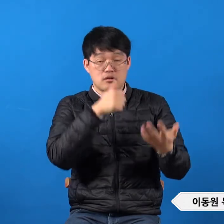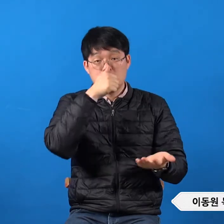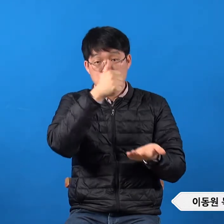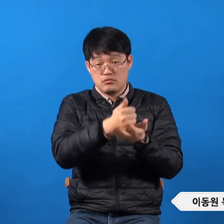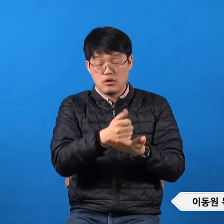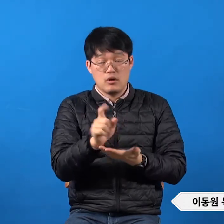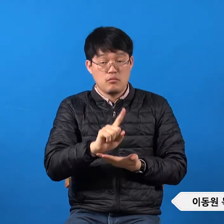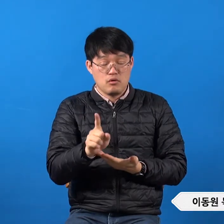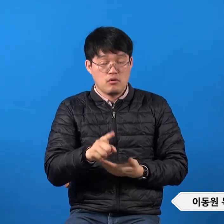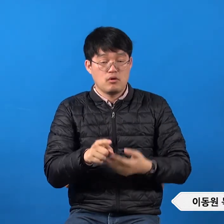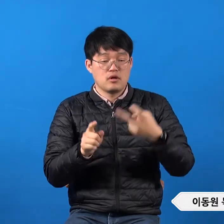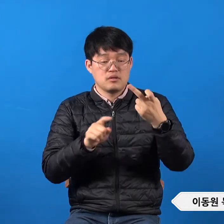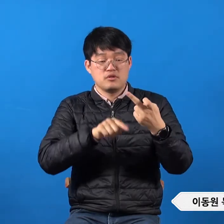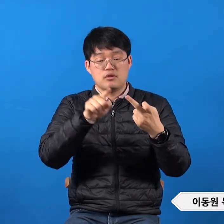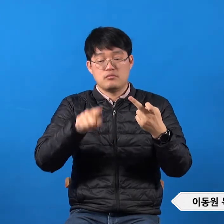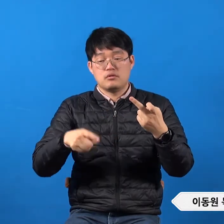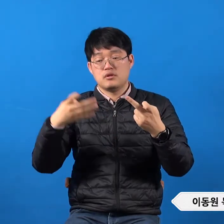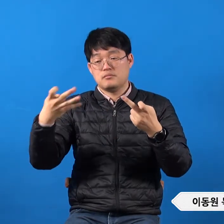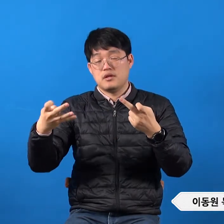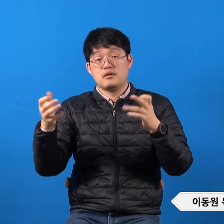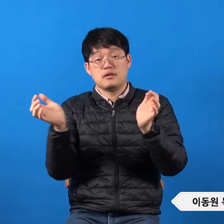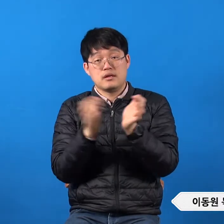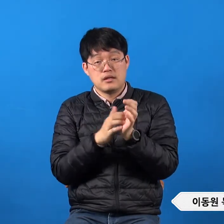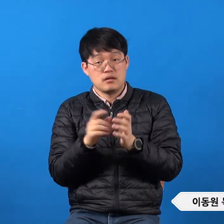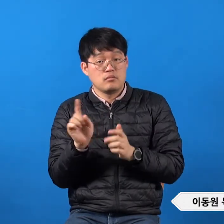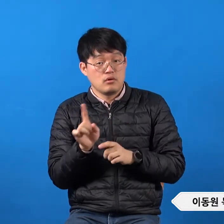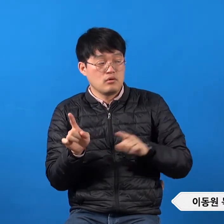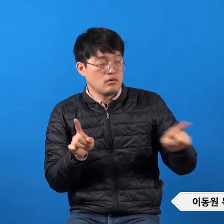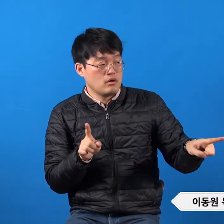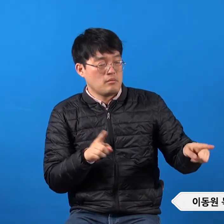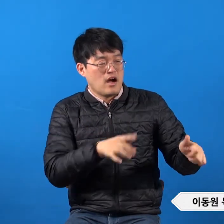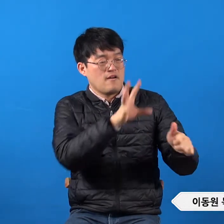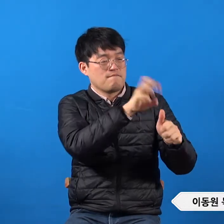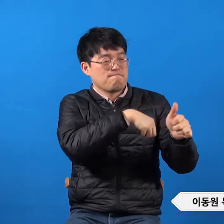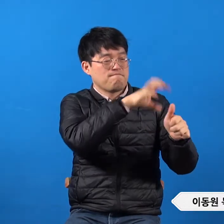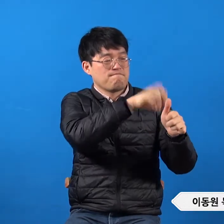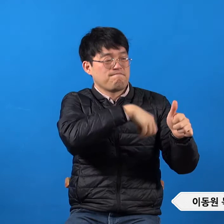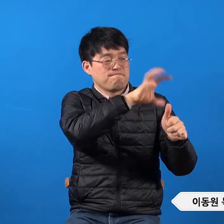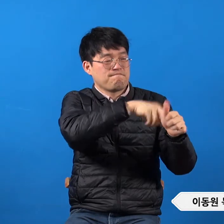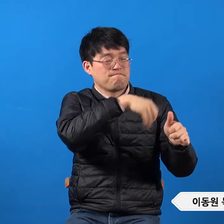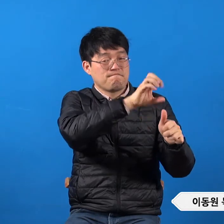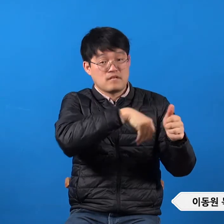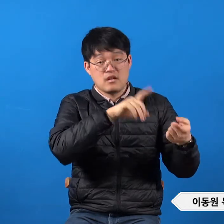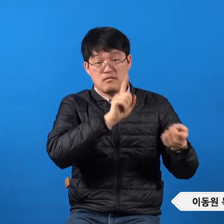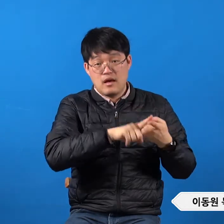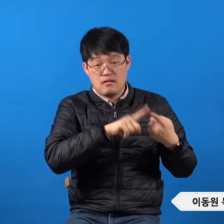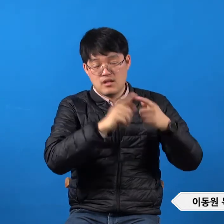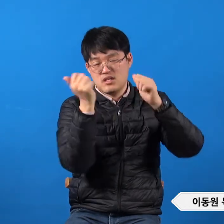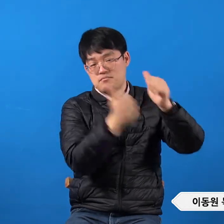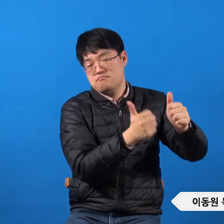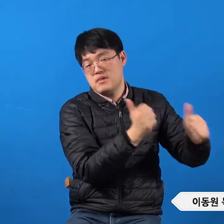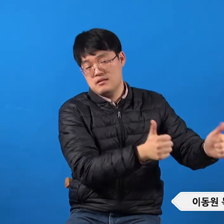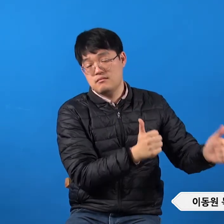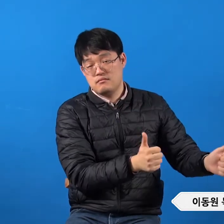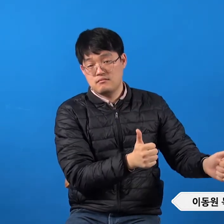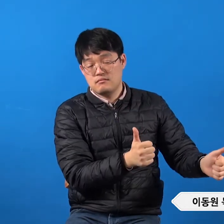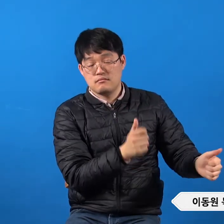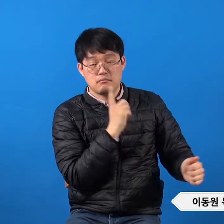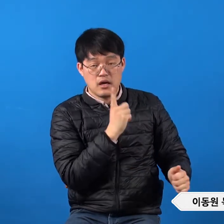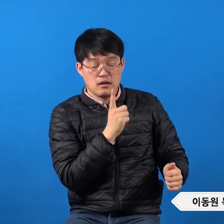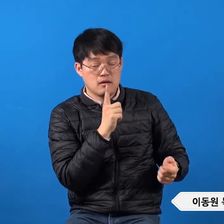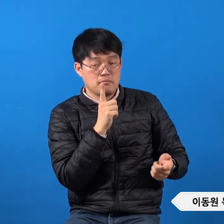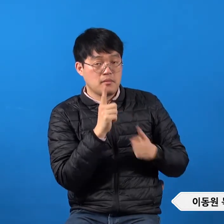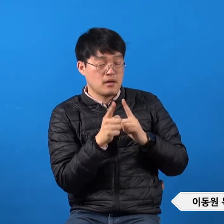번째는 12절부터 14절까지는 소위 착취함에 대한 화, 그